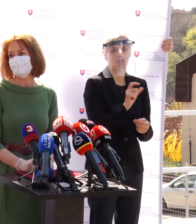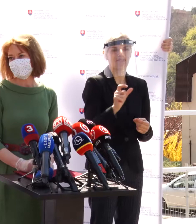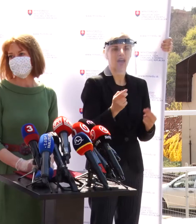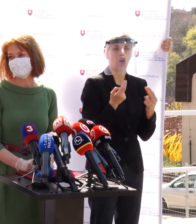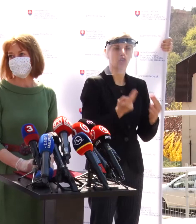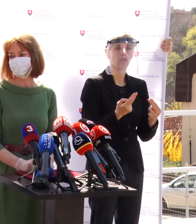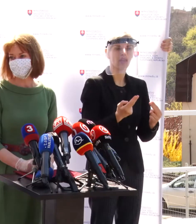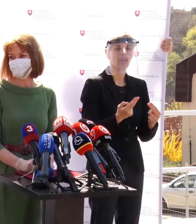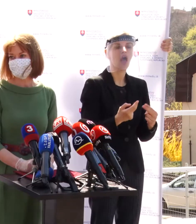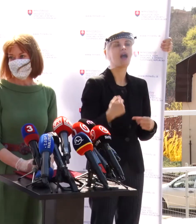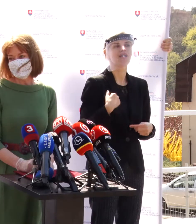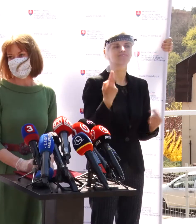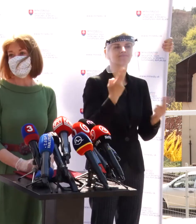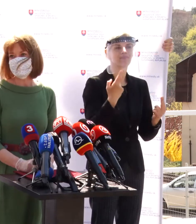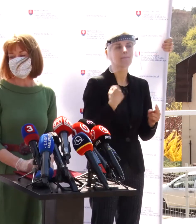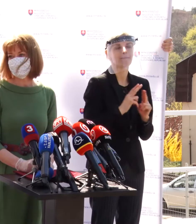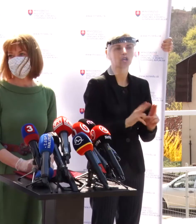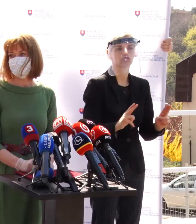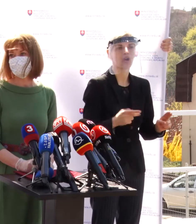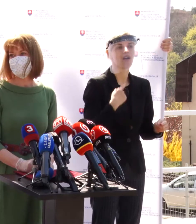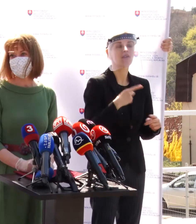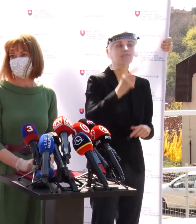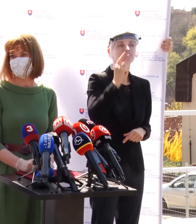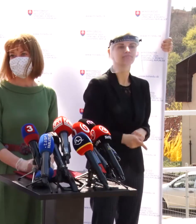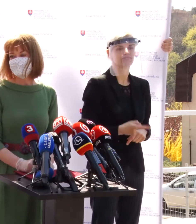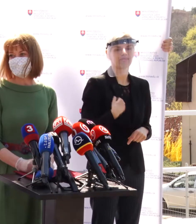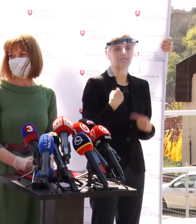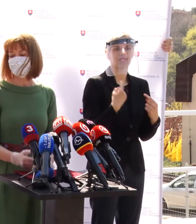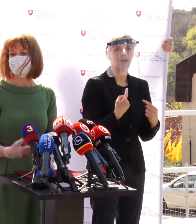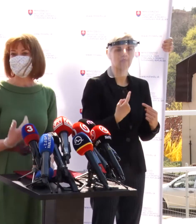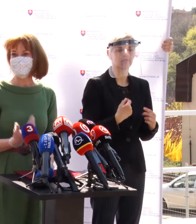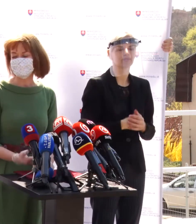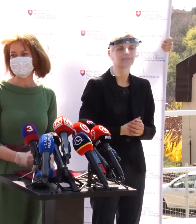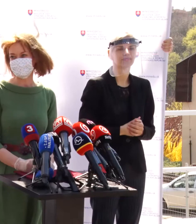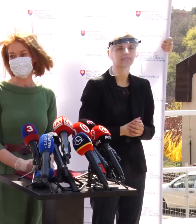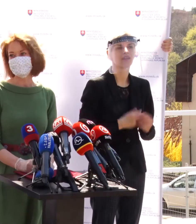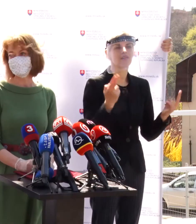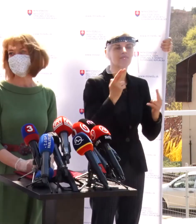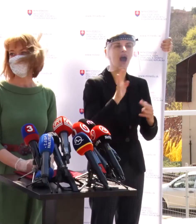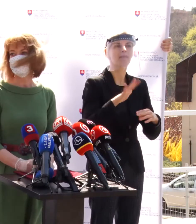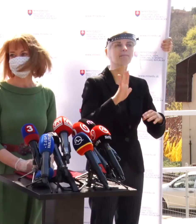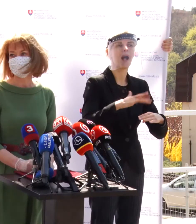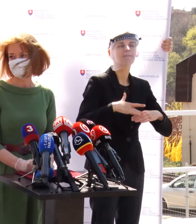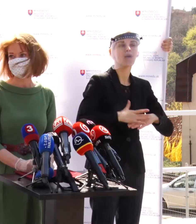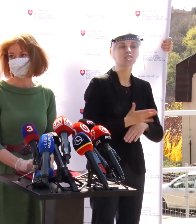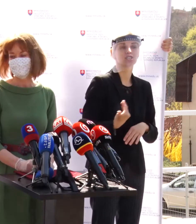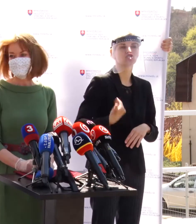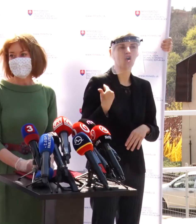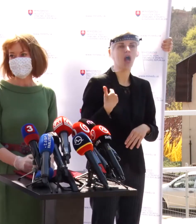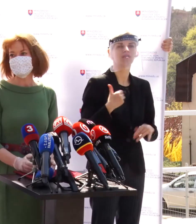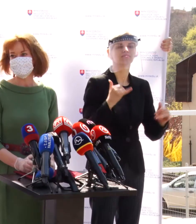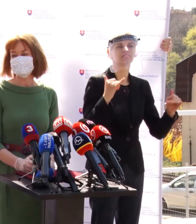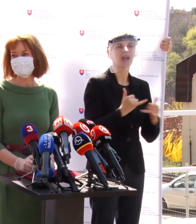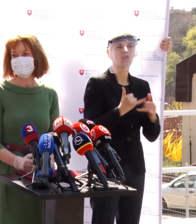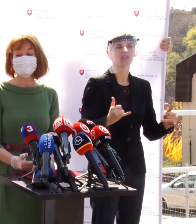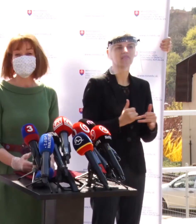že je to možnosť a nie povinnosť, skôr možnosť, ako si školy môžu pomôcť, tak aby mali aj oni pocit toho spravodlivého ohodnotenia žiakov aj